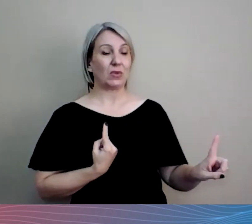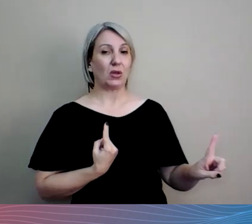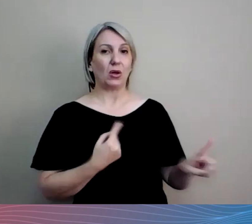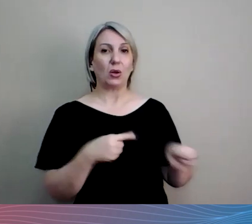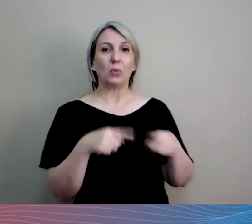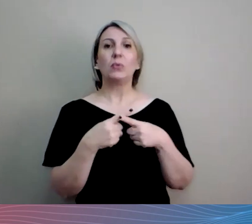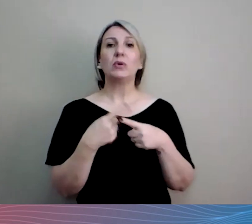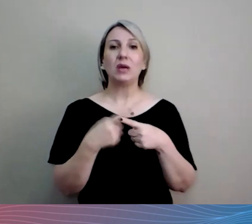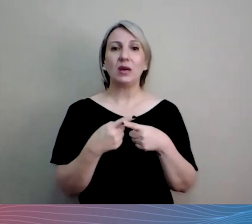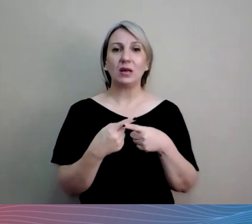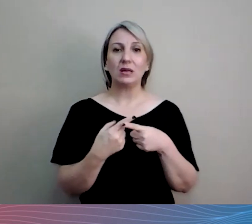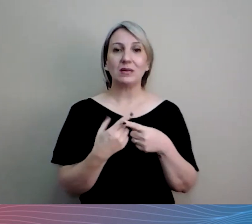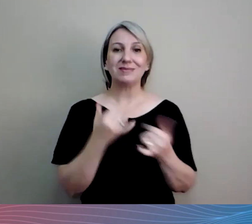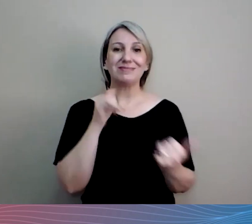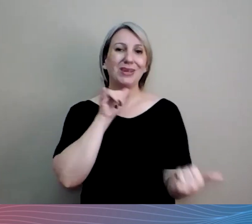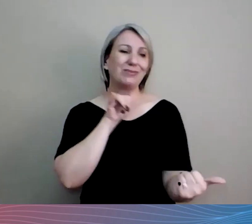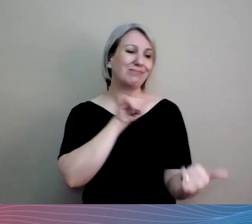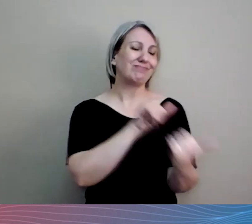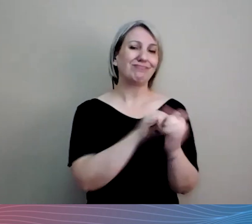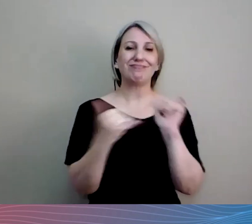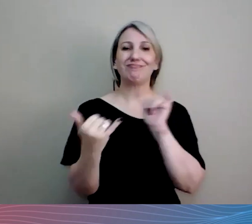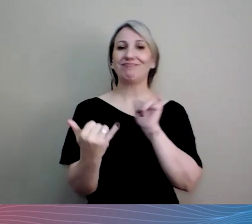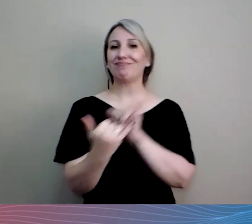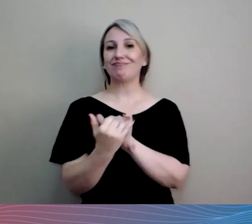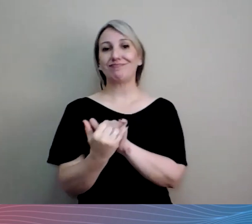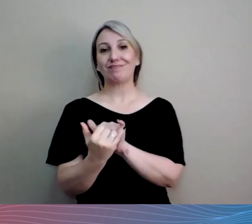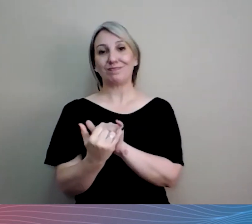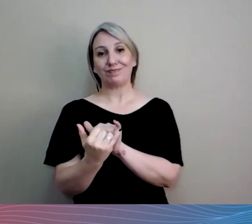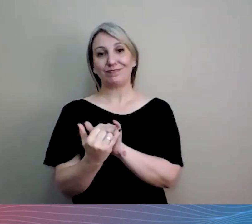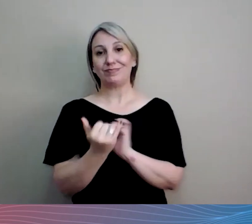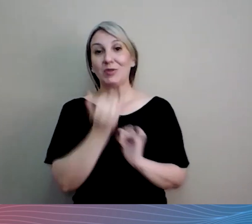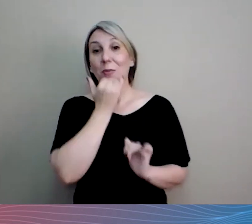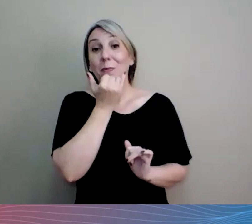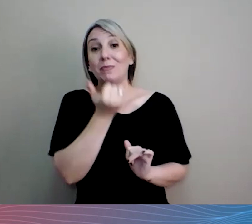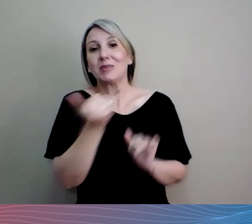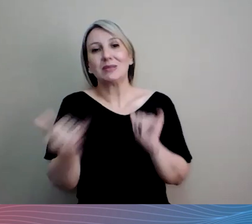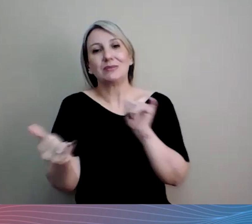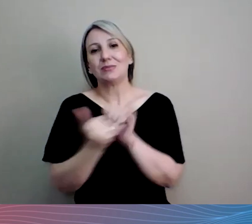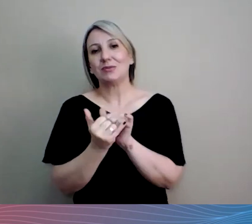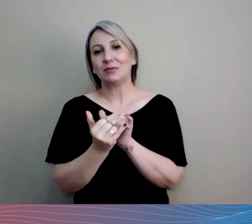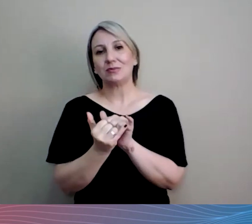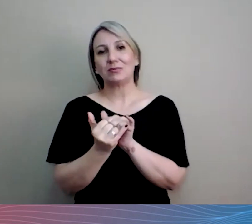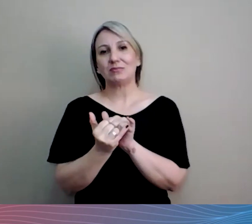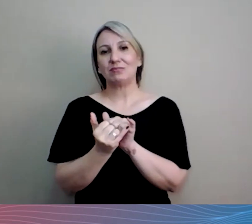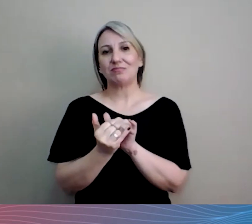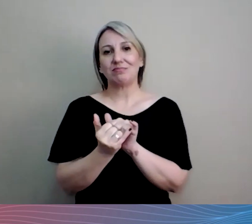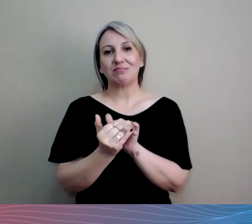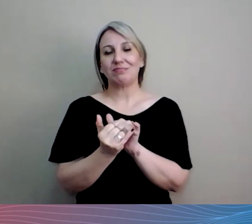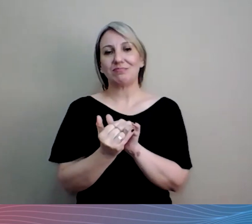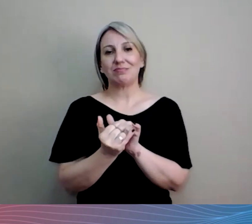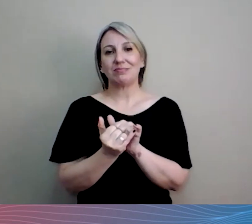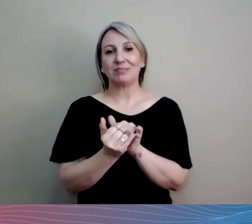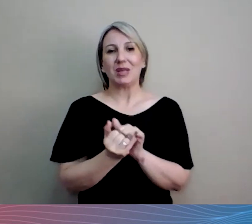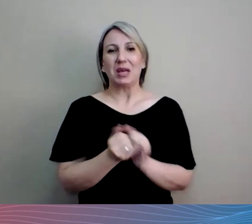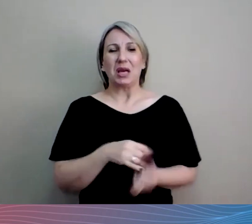ver a gente levar até caixão os ressentimentos dessa vida, a raiz de amargura, e principalmente